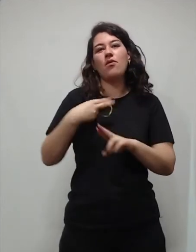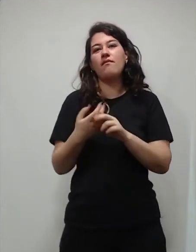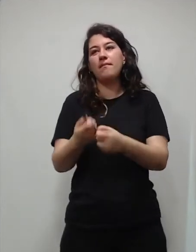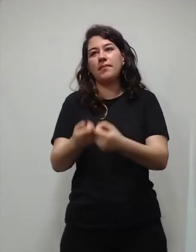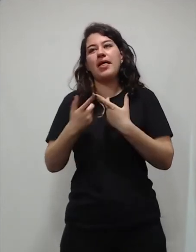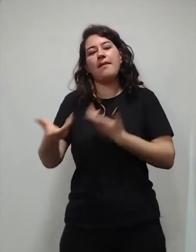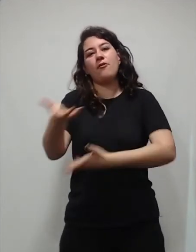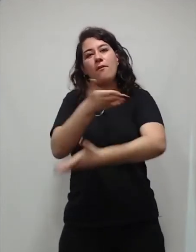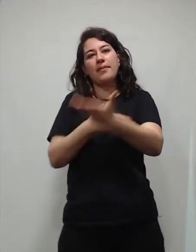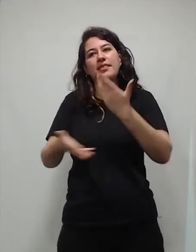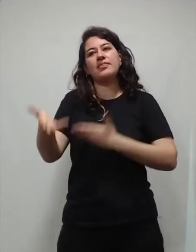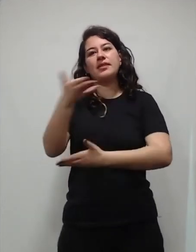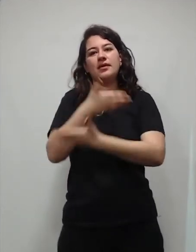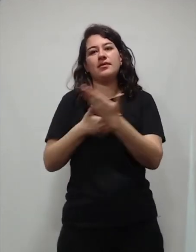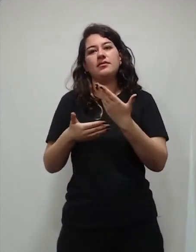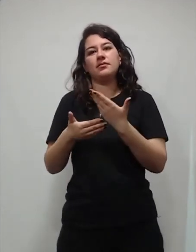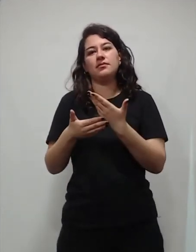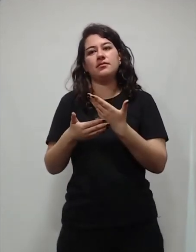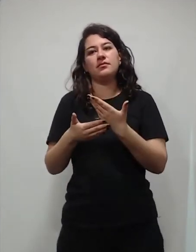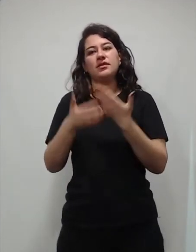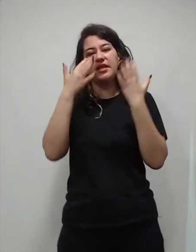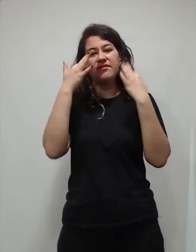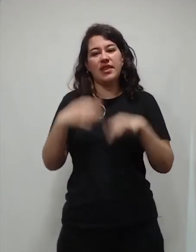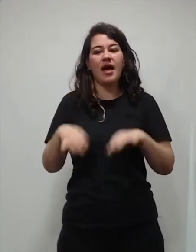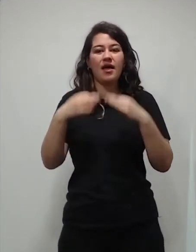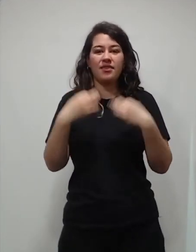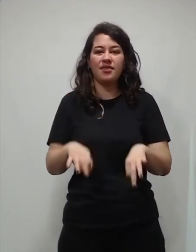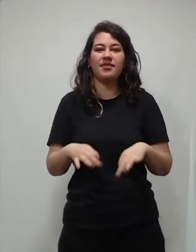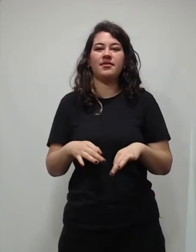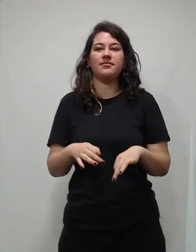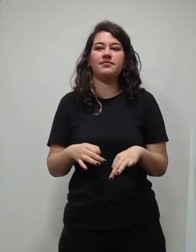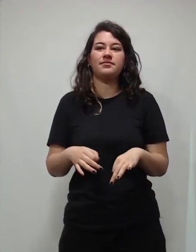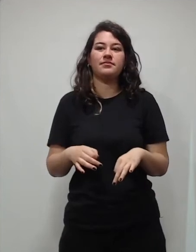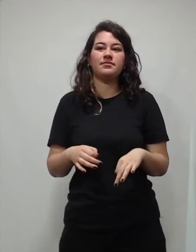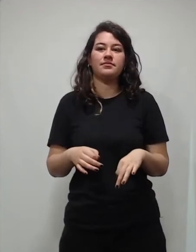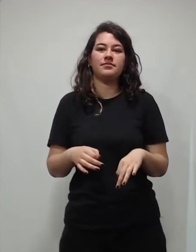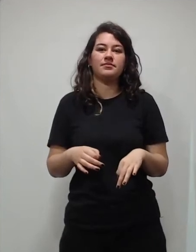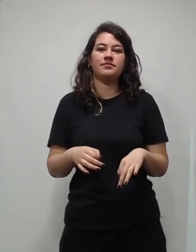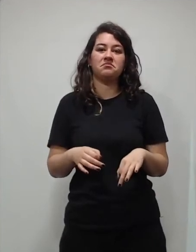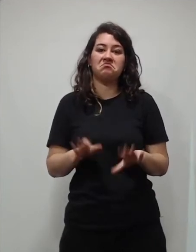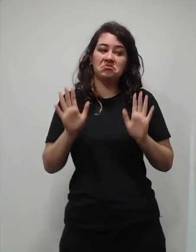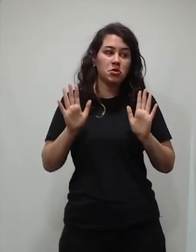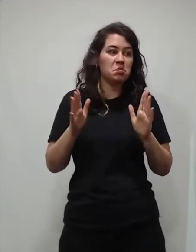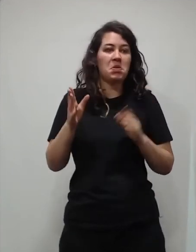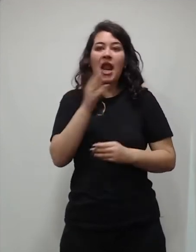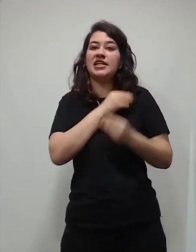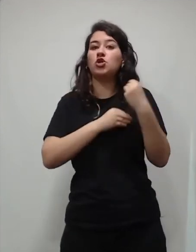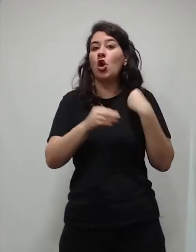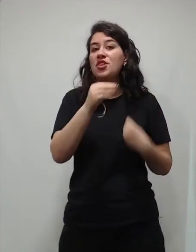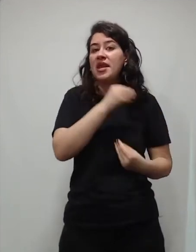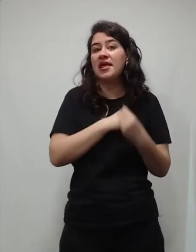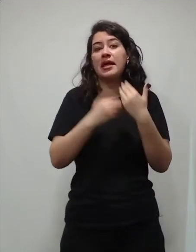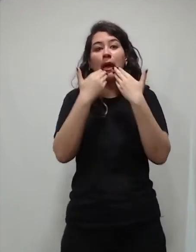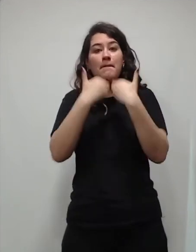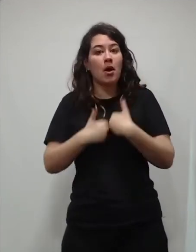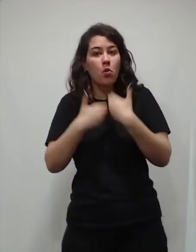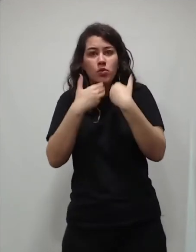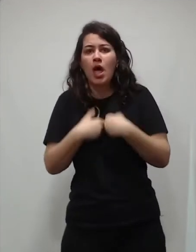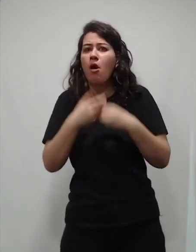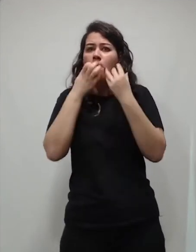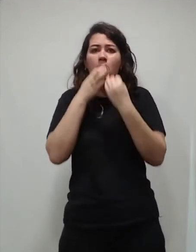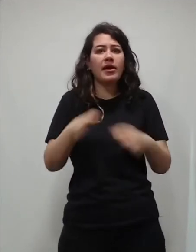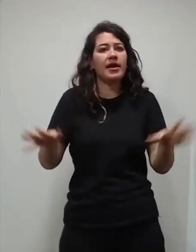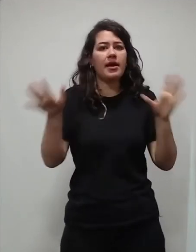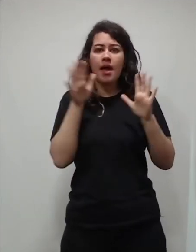permitirme compartirlo. De verdad quedo a disposición de la pregunta que sea,